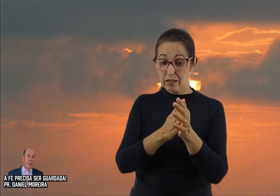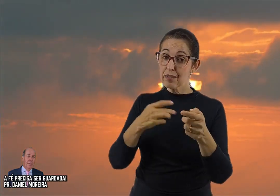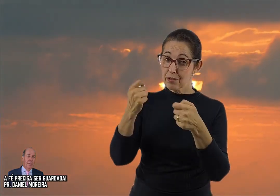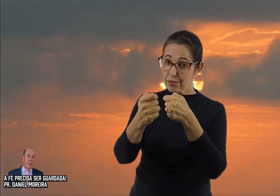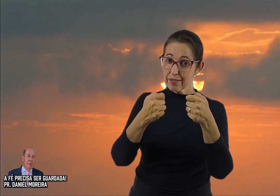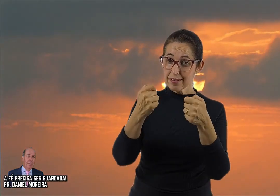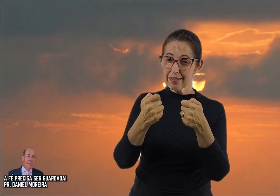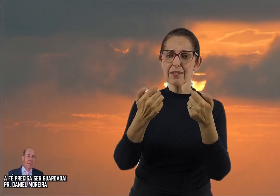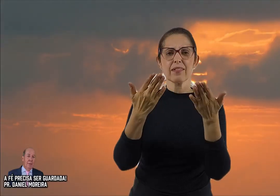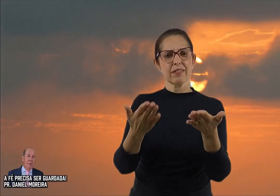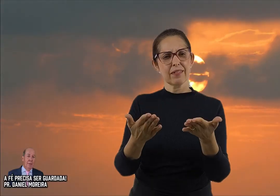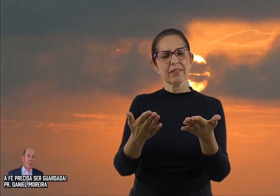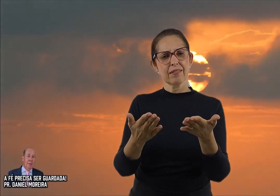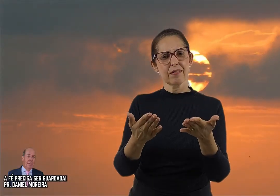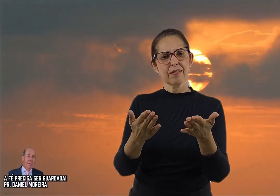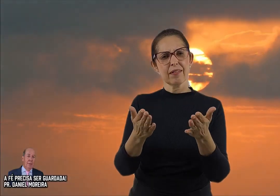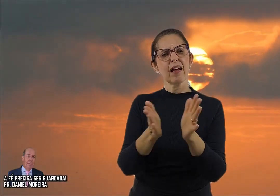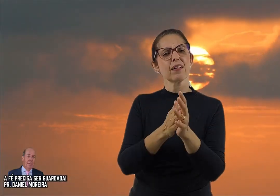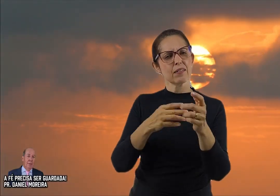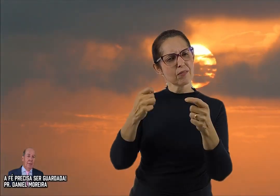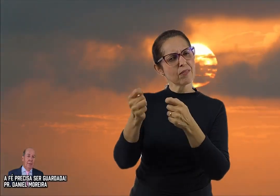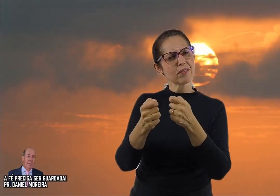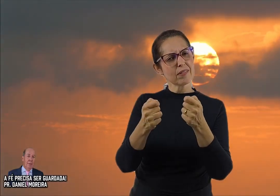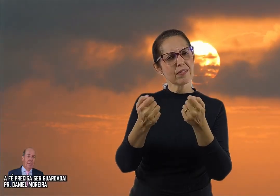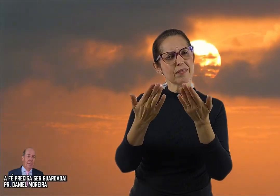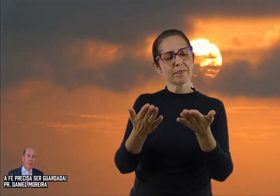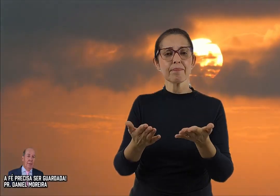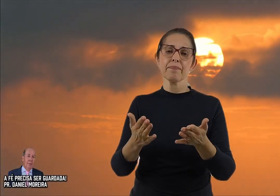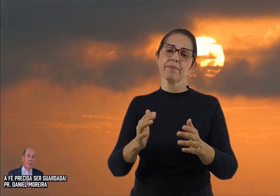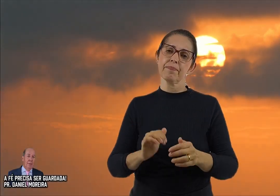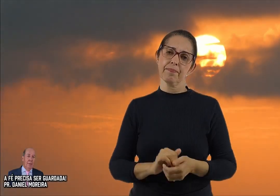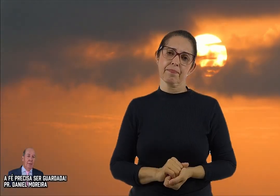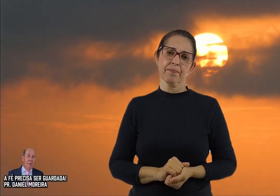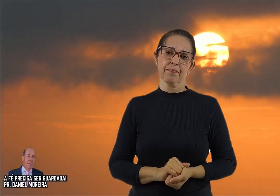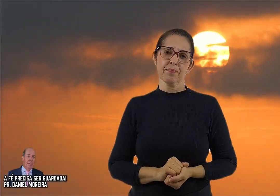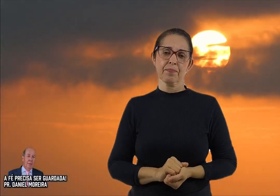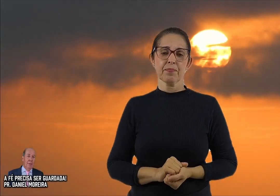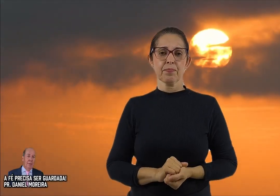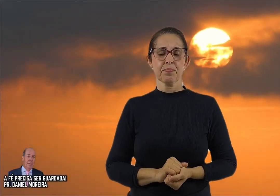Aleluia. E Miguel, meus irmãos,